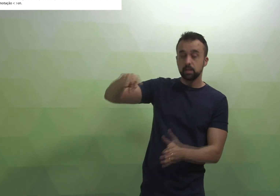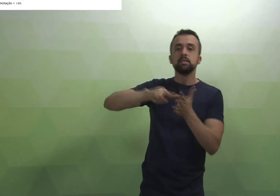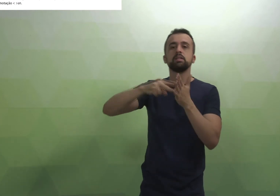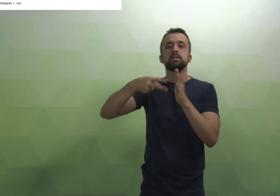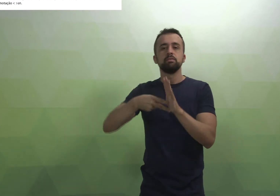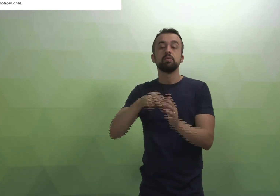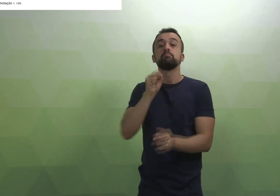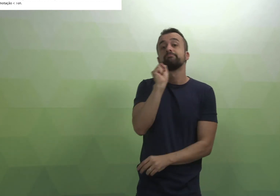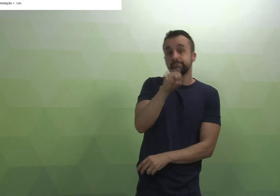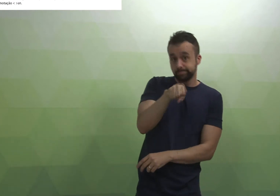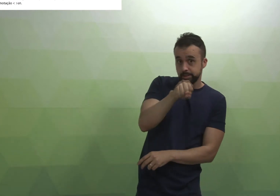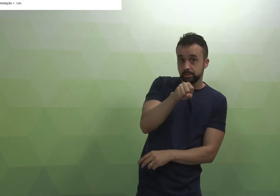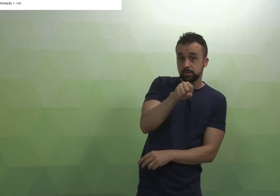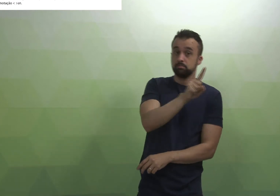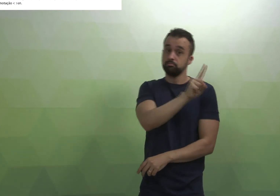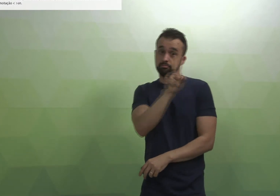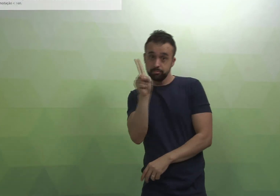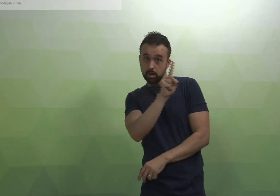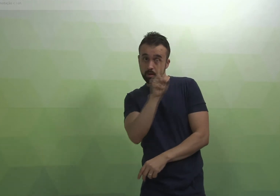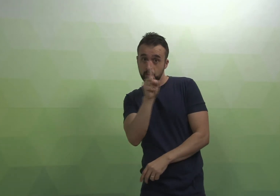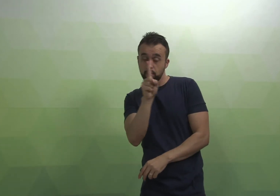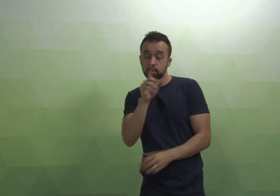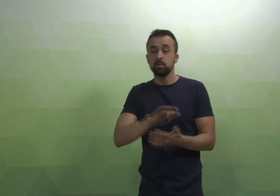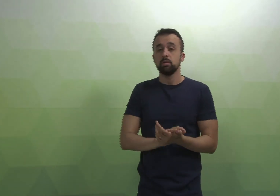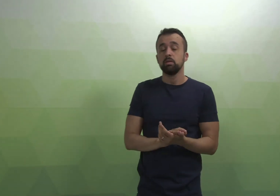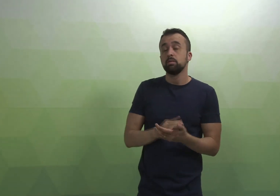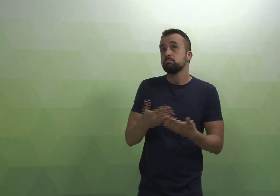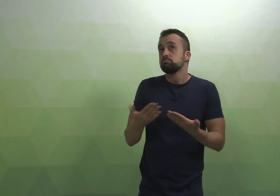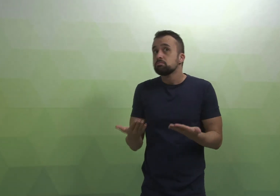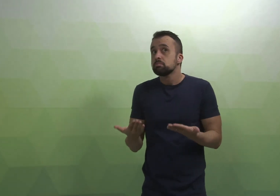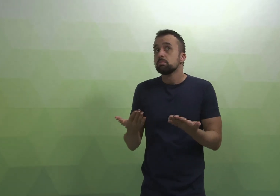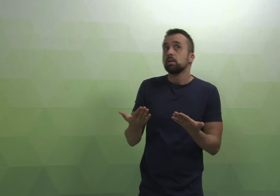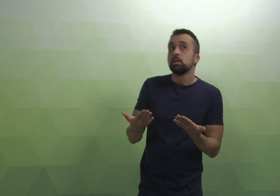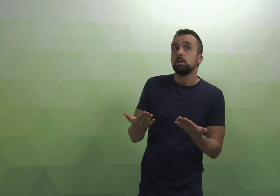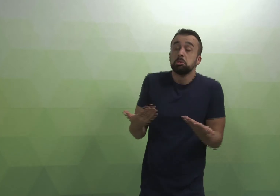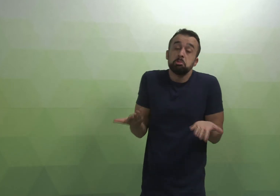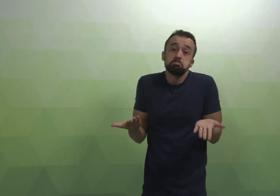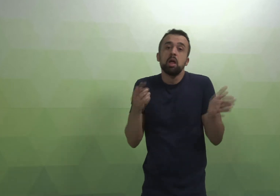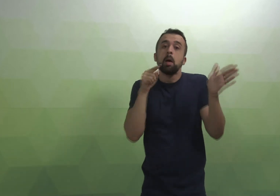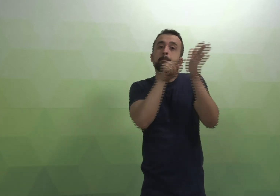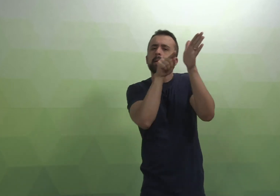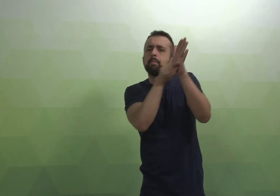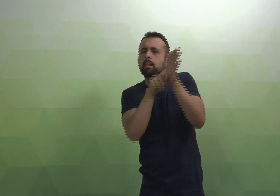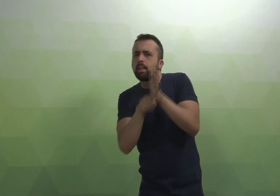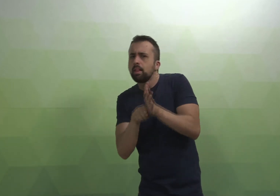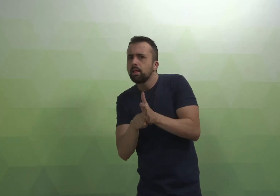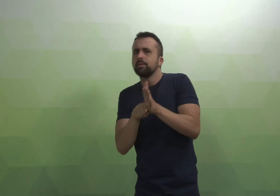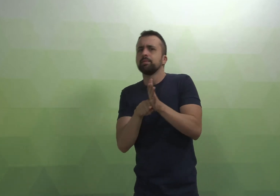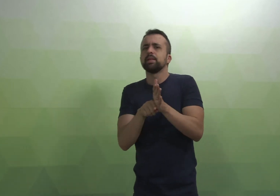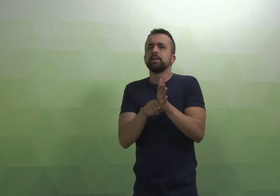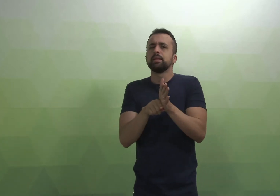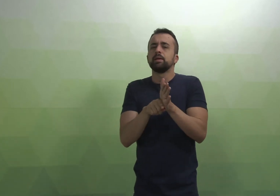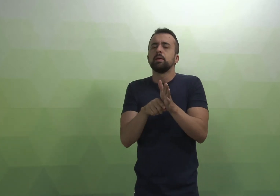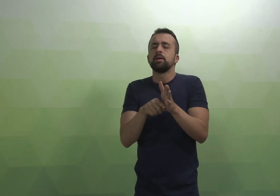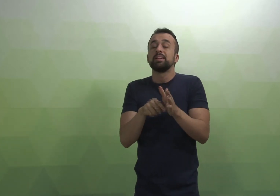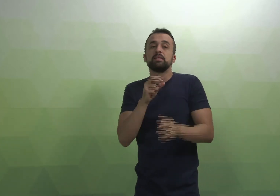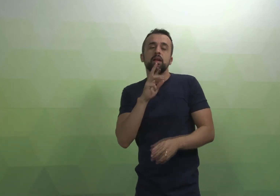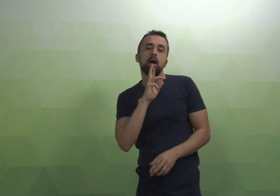Por que SN? Essas letras indicam sim ou não,